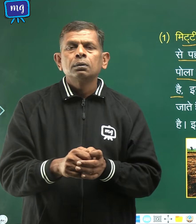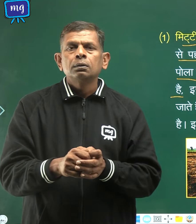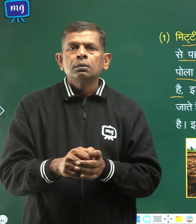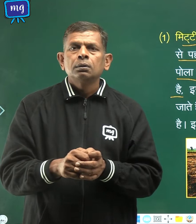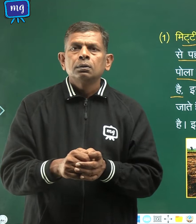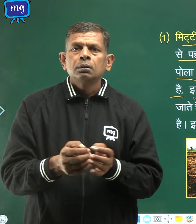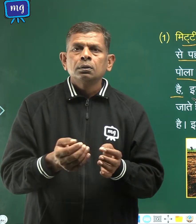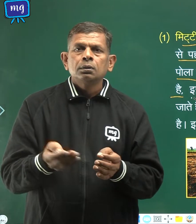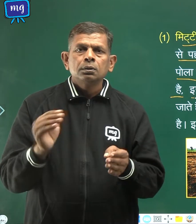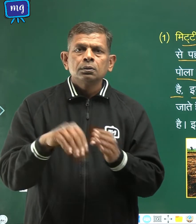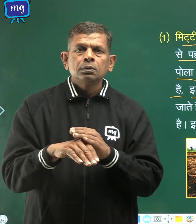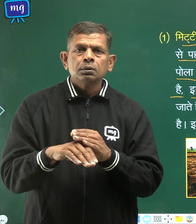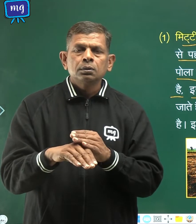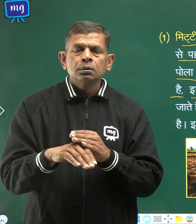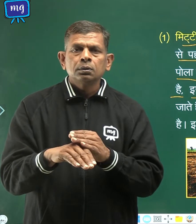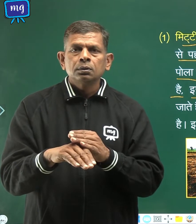इससे